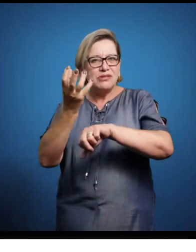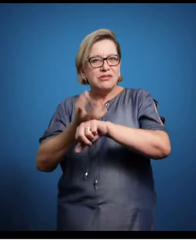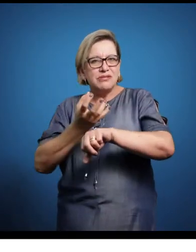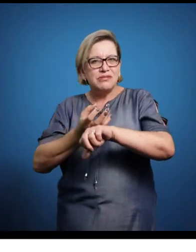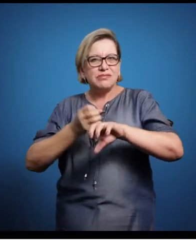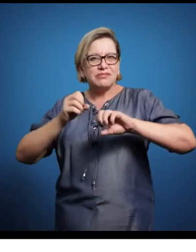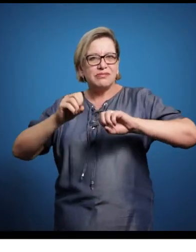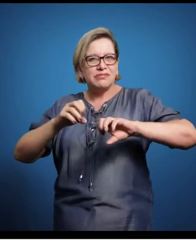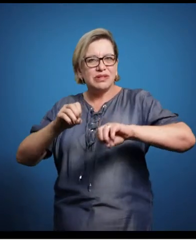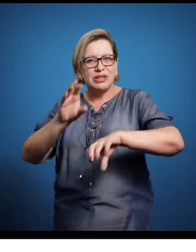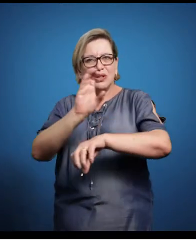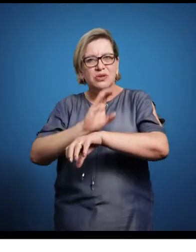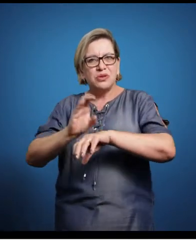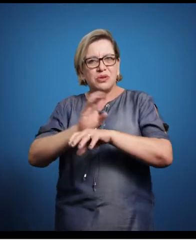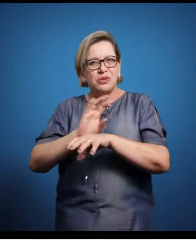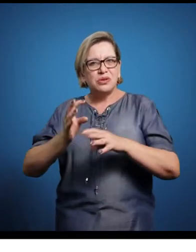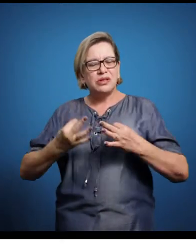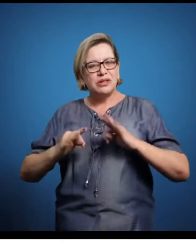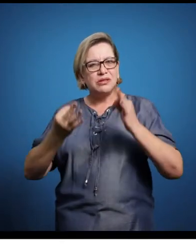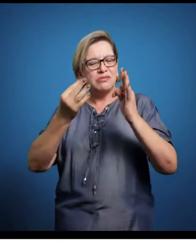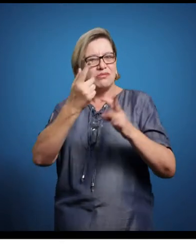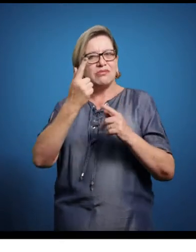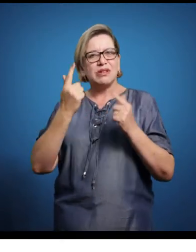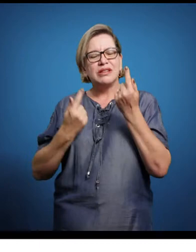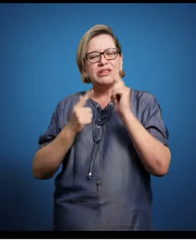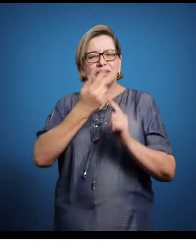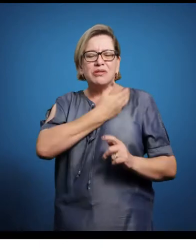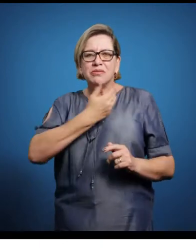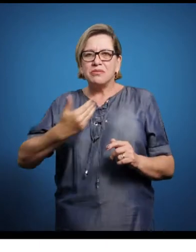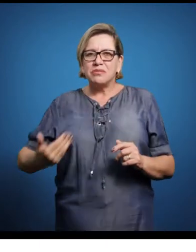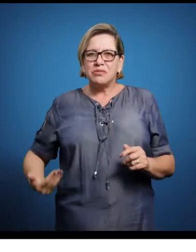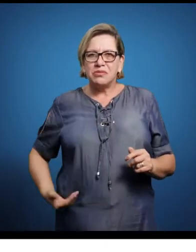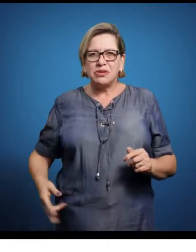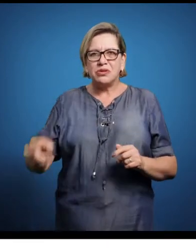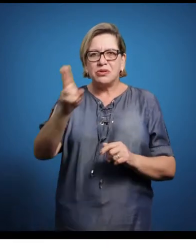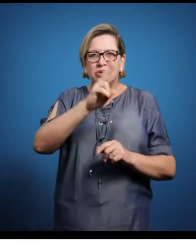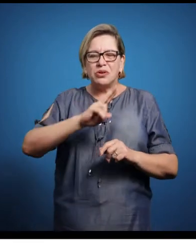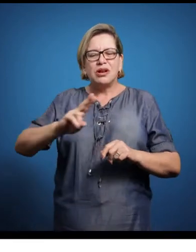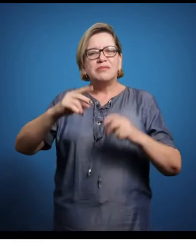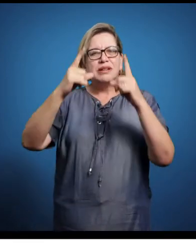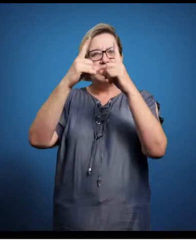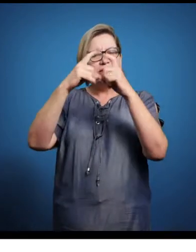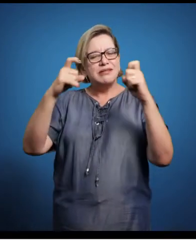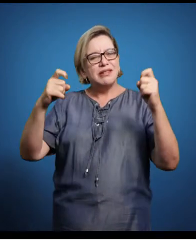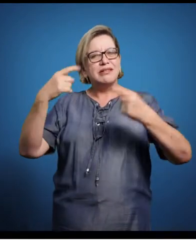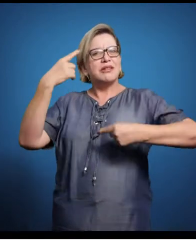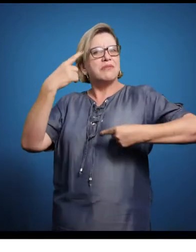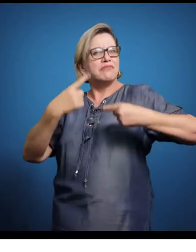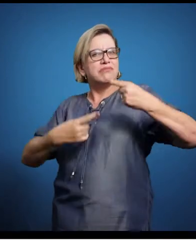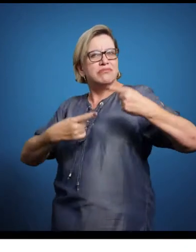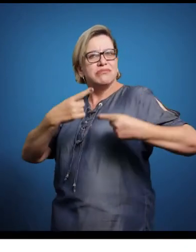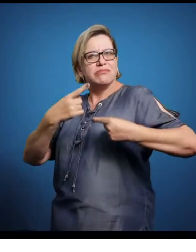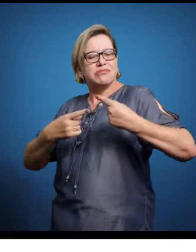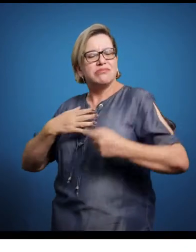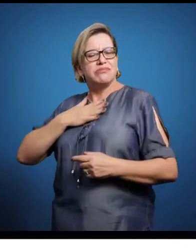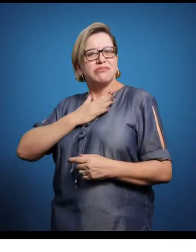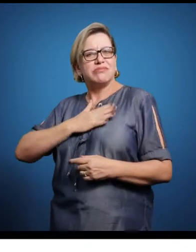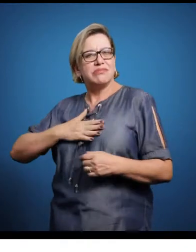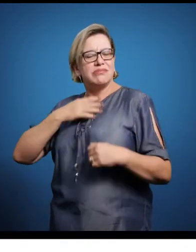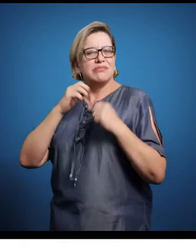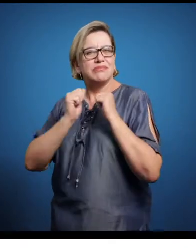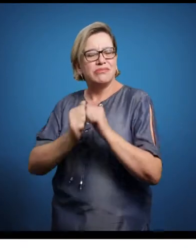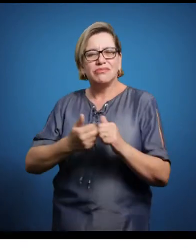o curso de tecnologia em gestão pública a disciplina chama-se ciência política será um prazer estar com vocês aqui